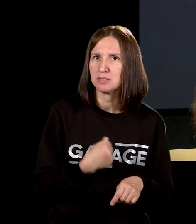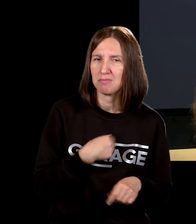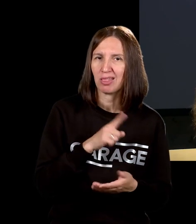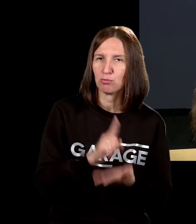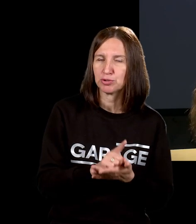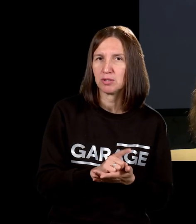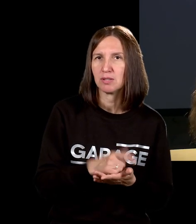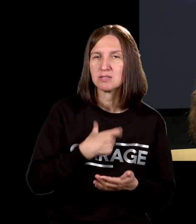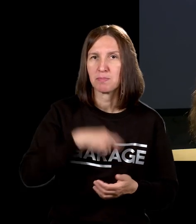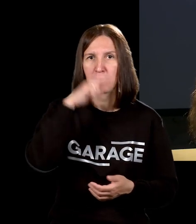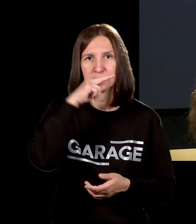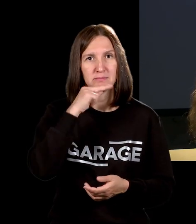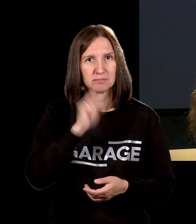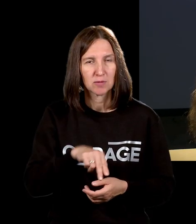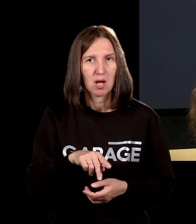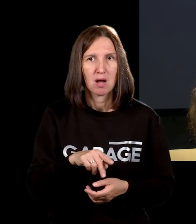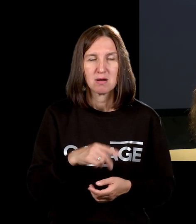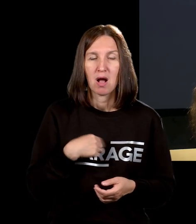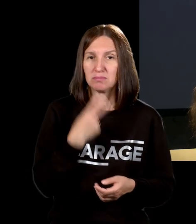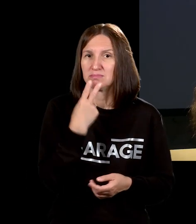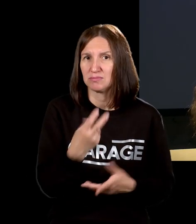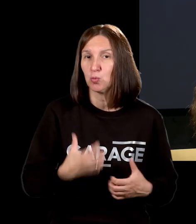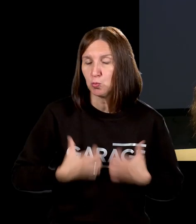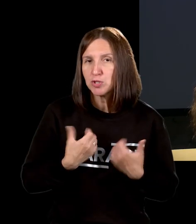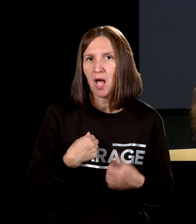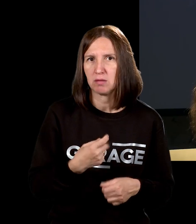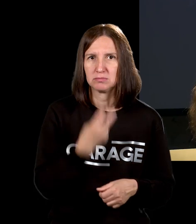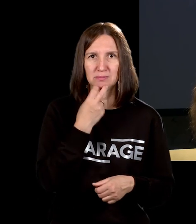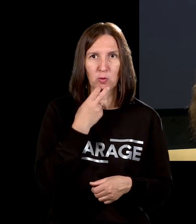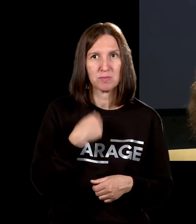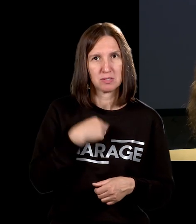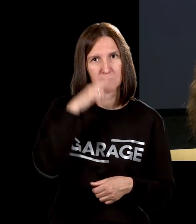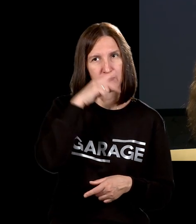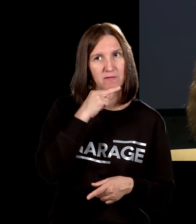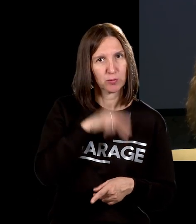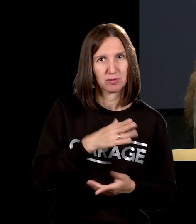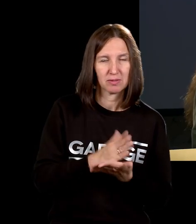чувство вины за то, что мы смеемся, глядя на эти ужасы.